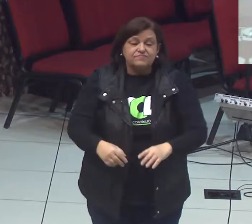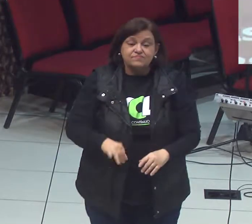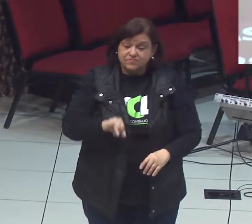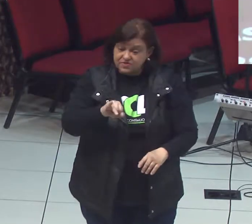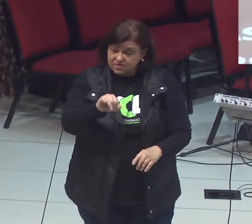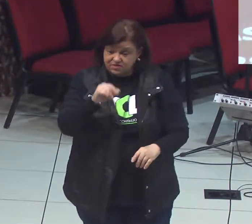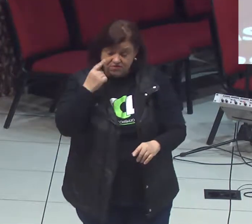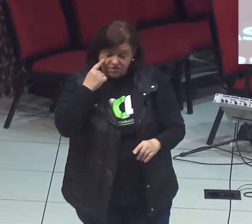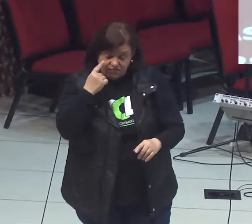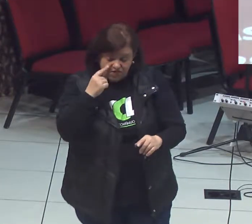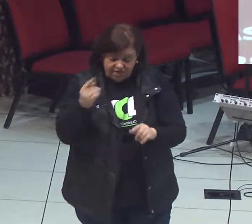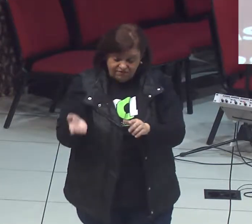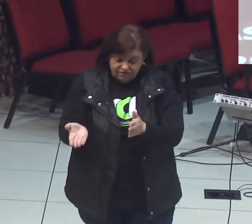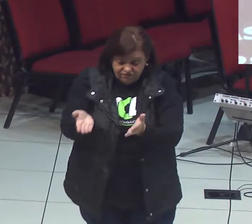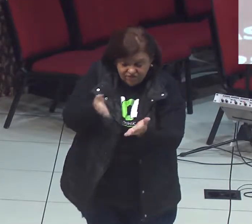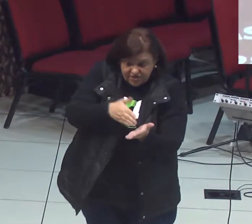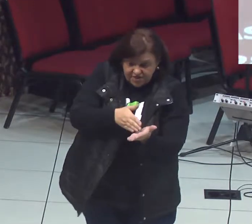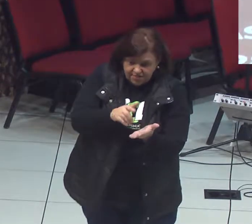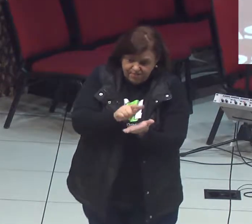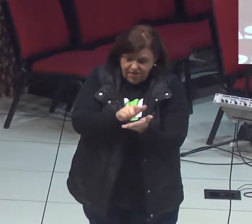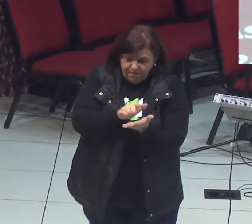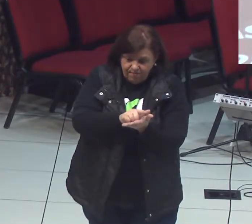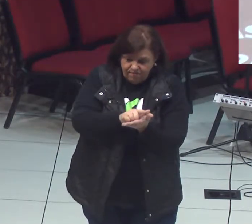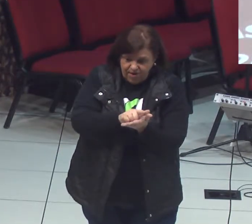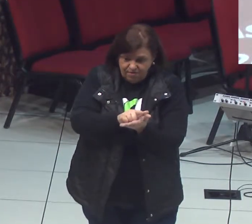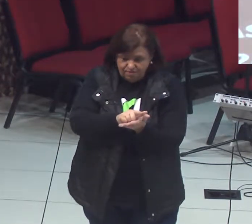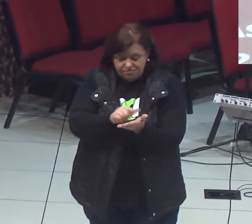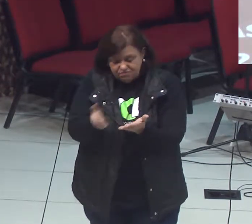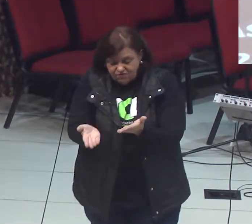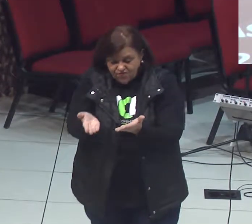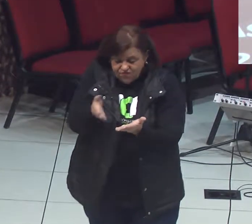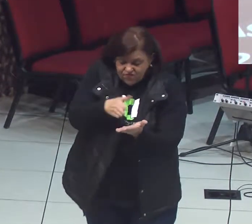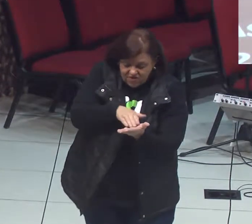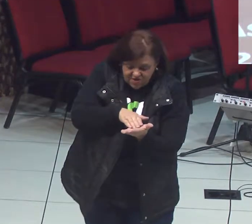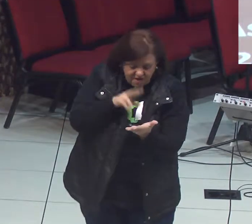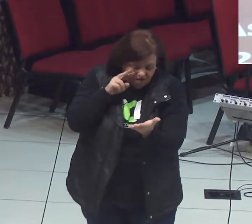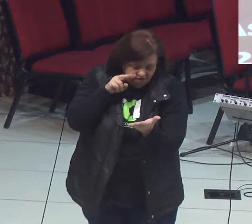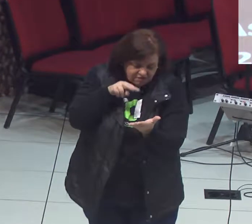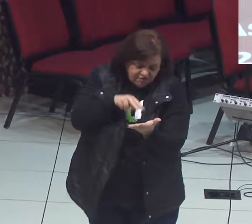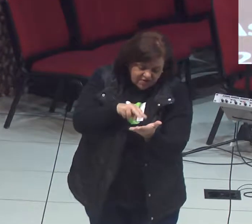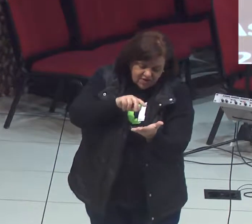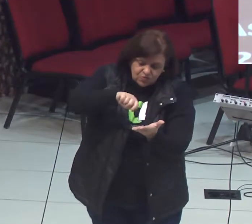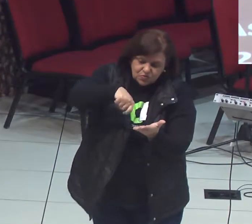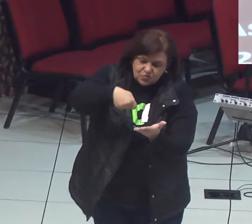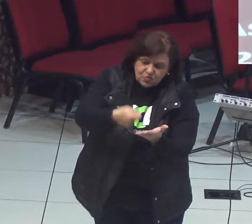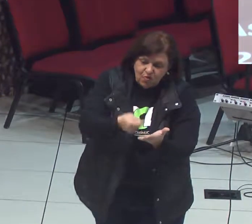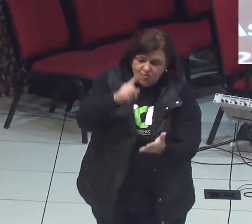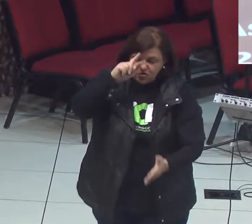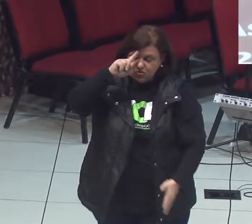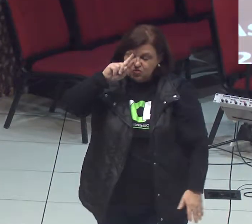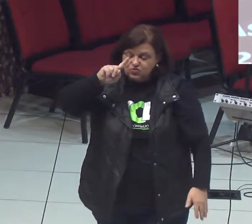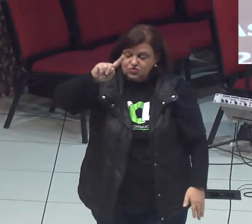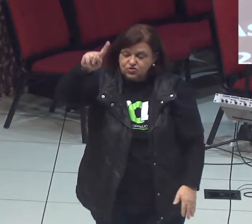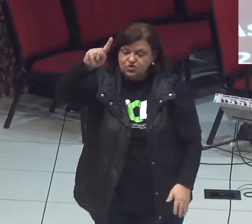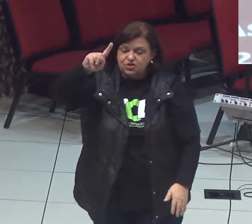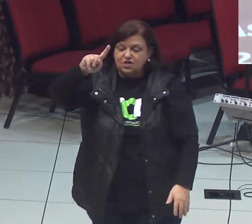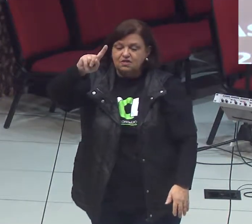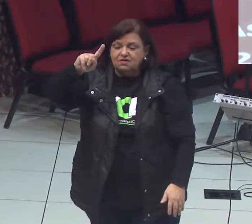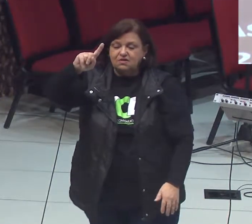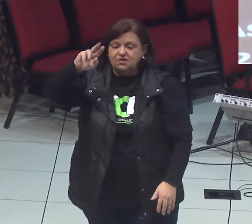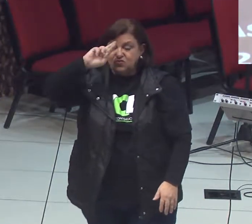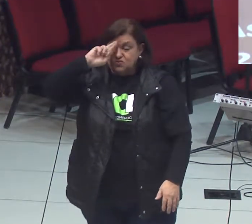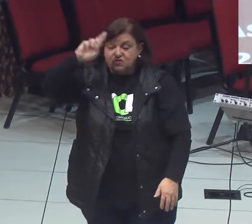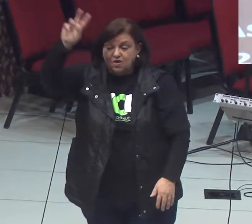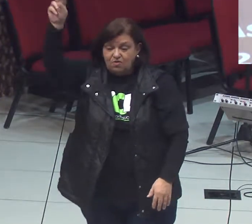você pegar na outra face do teu roteiro, você vai encontrar ali, nós vamos estar falando sobre o dia do Senhor, que